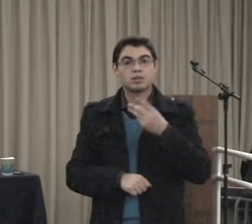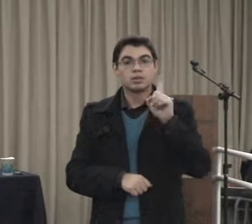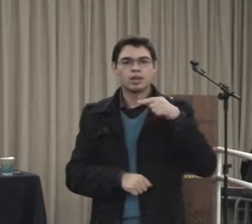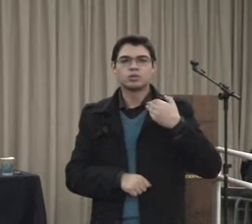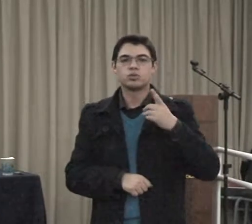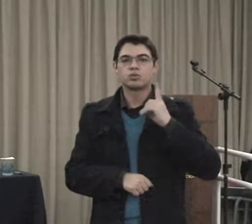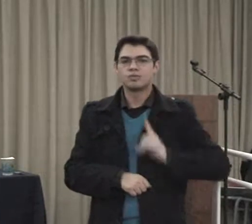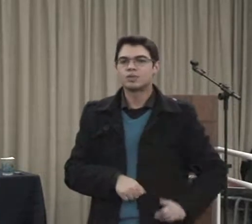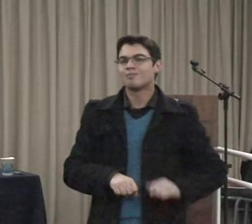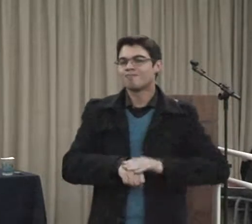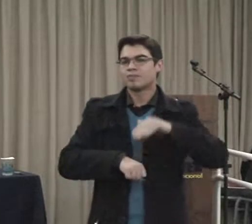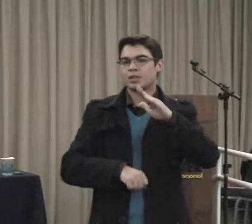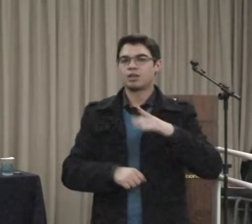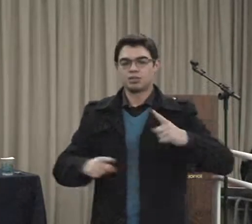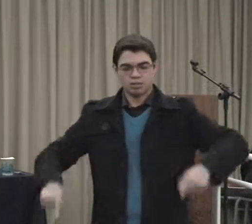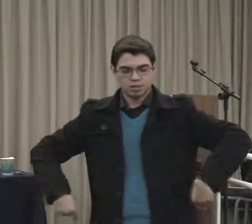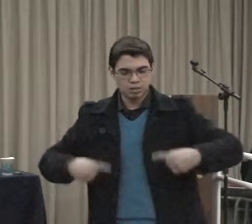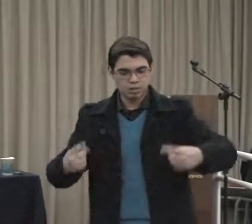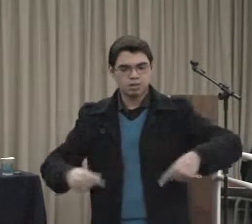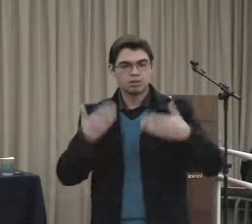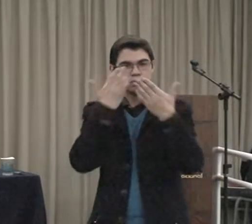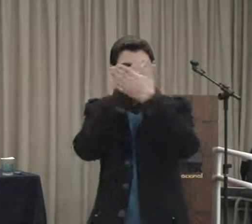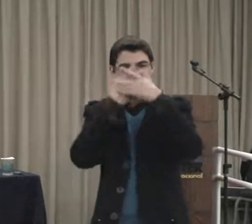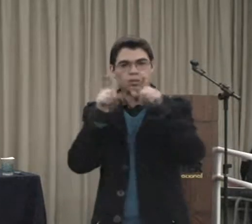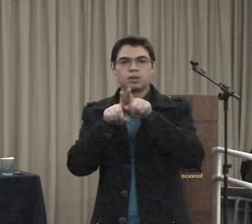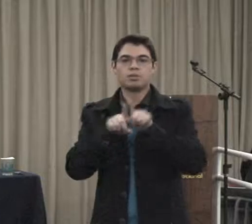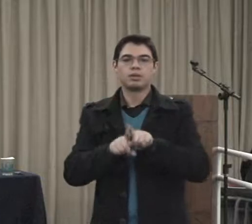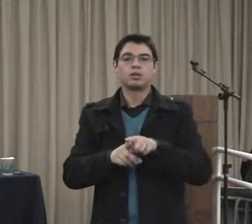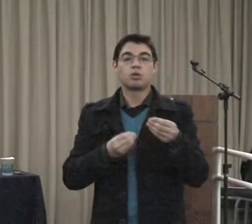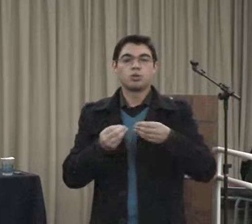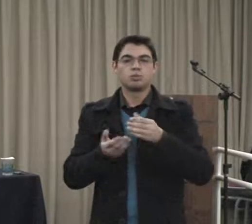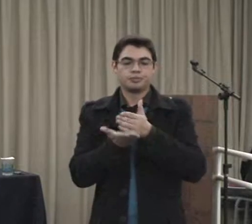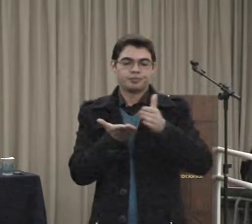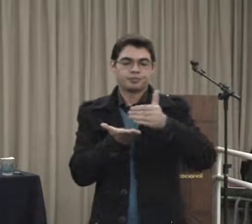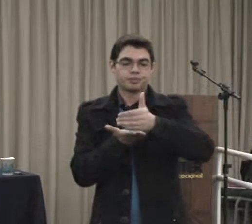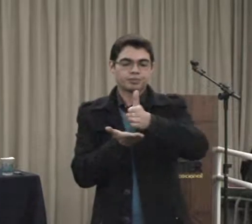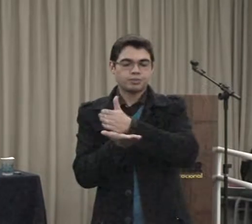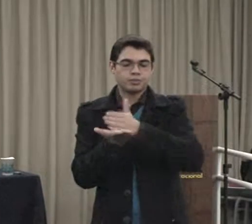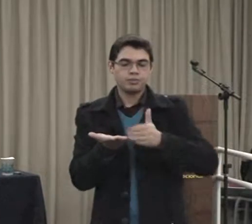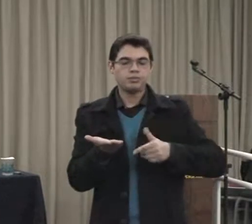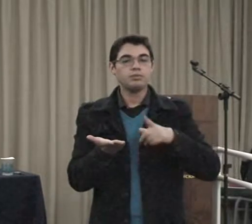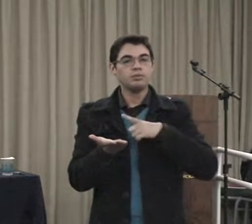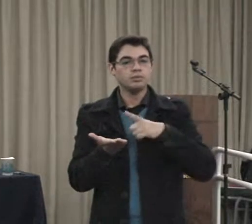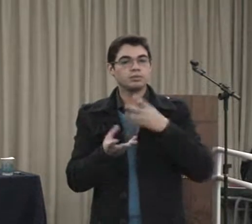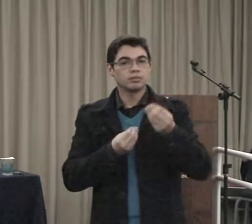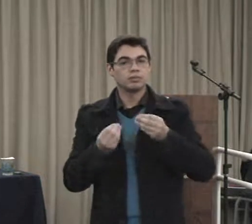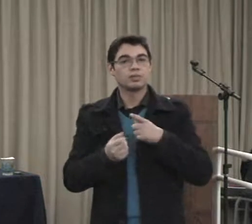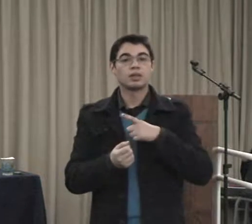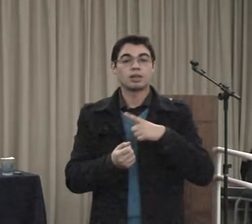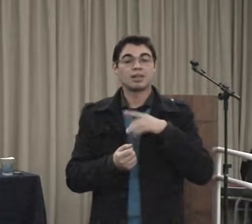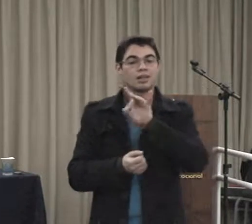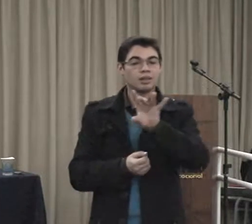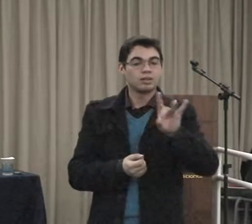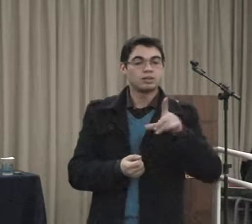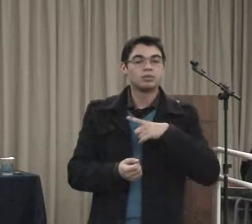Tudo isso e talvez mais. Só que essas pessoas, uma boa parte delas hoje, já têm